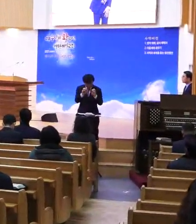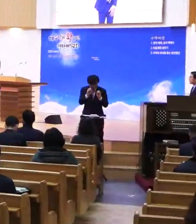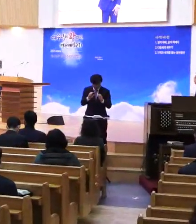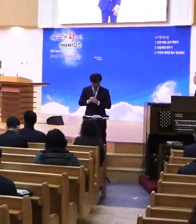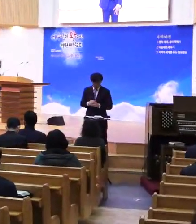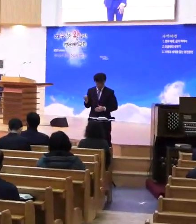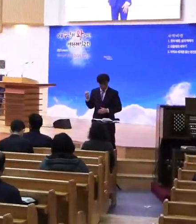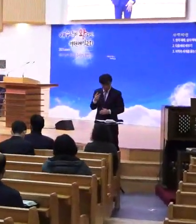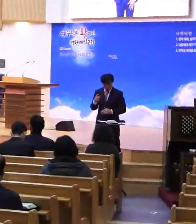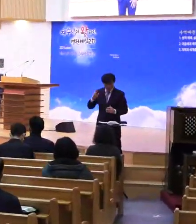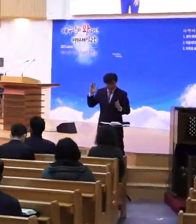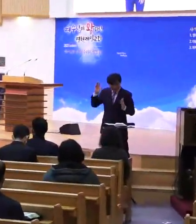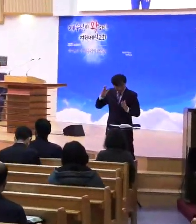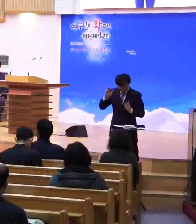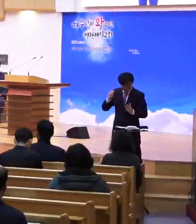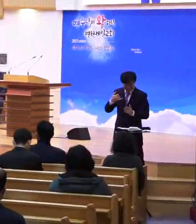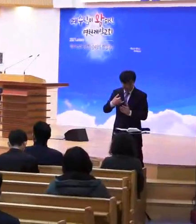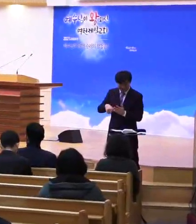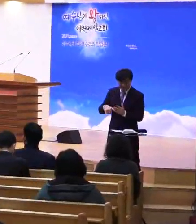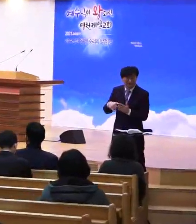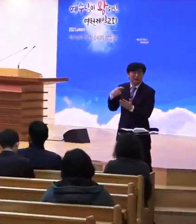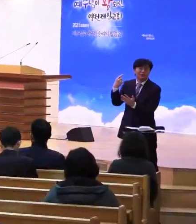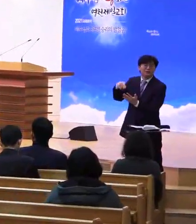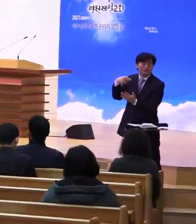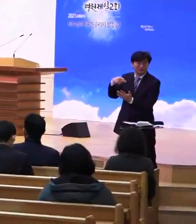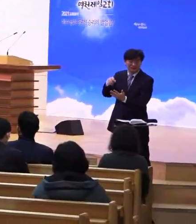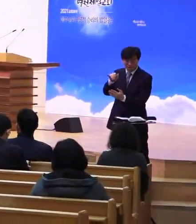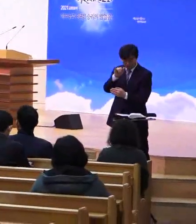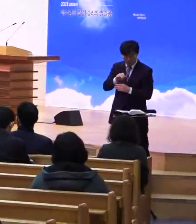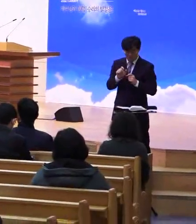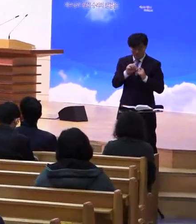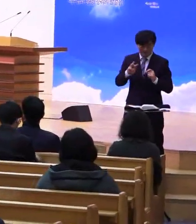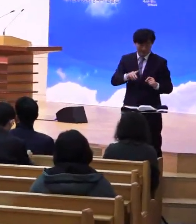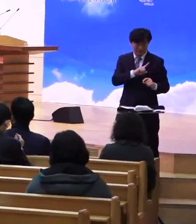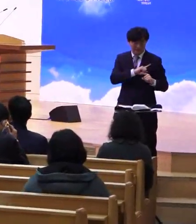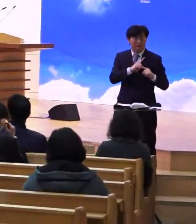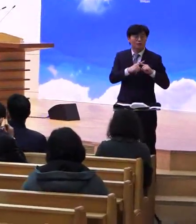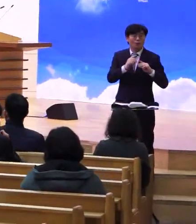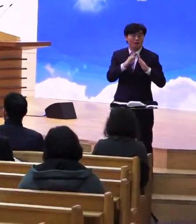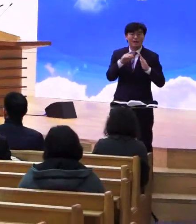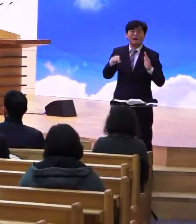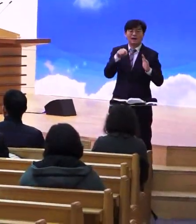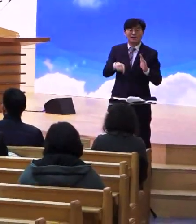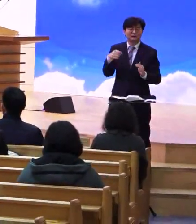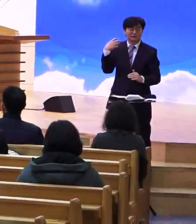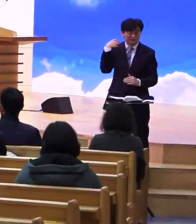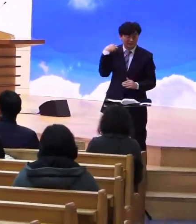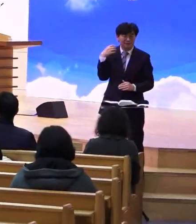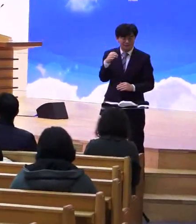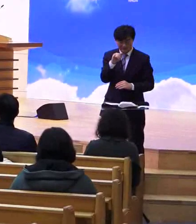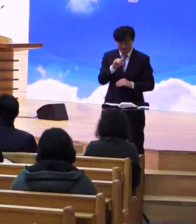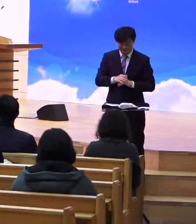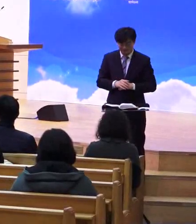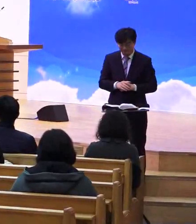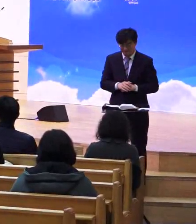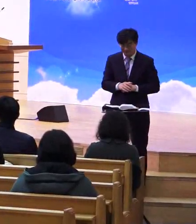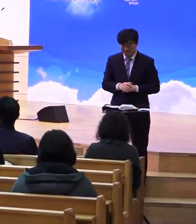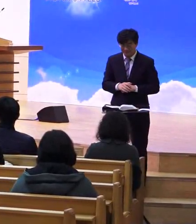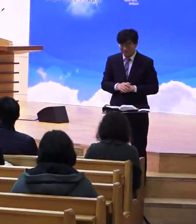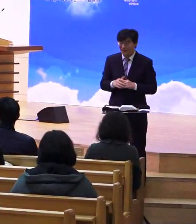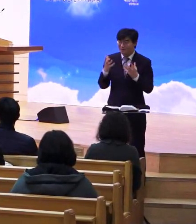우리 영천제일교회 그 복음의 비밀을 담대히 전하는 교회, 오늘 여러분의 그 교회에 기도 요청을 드리고요. 또